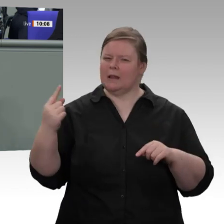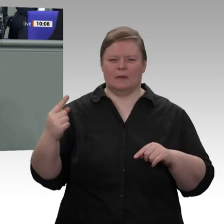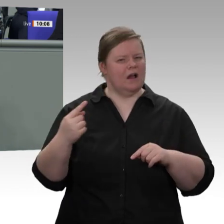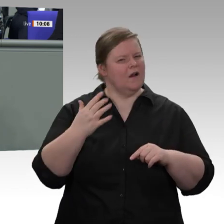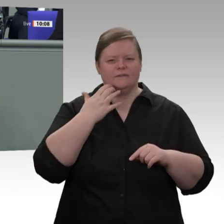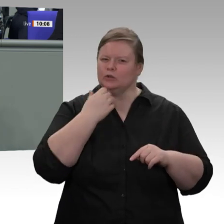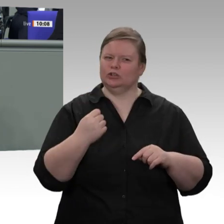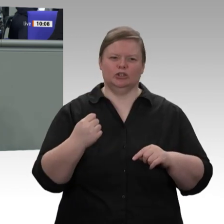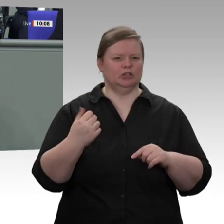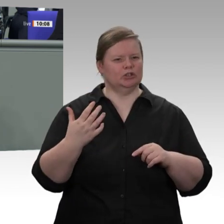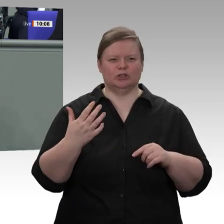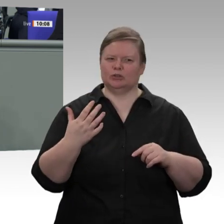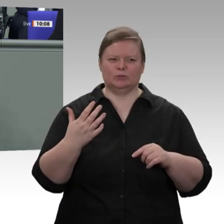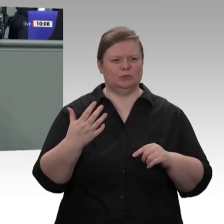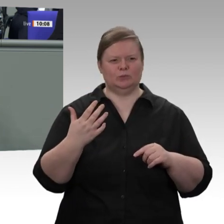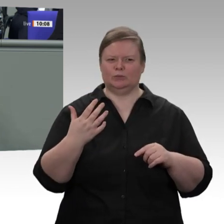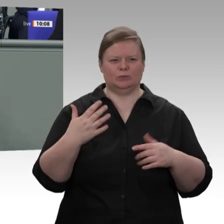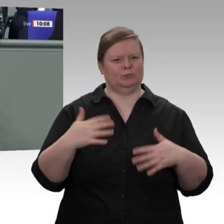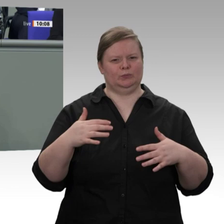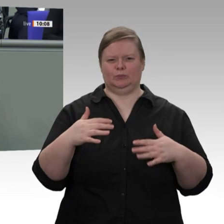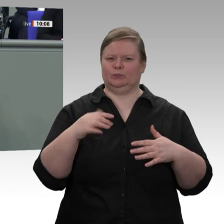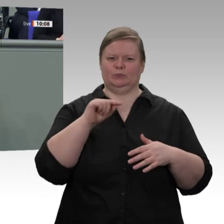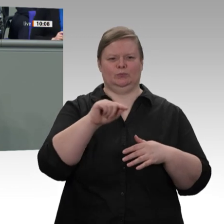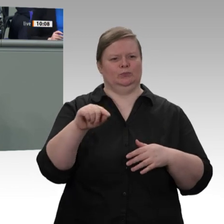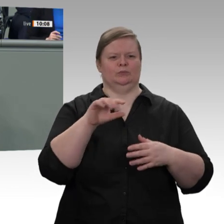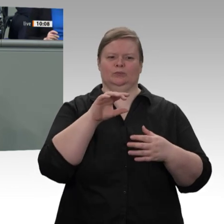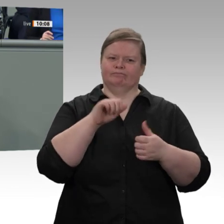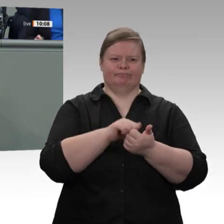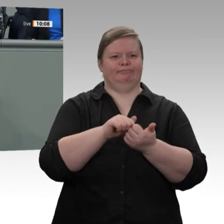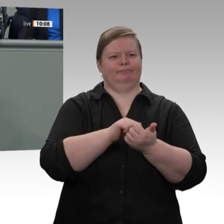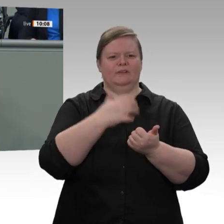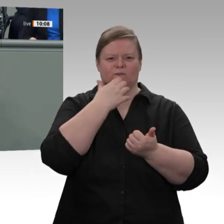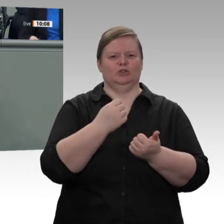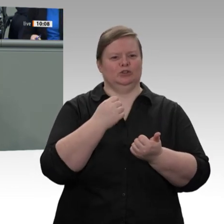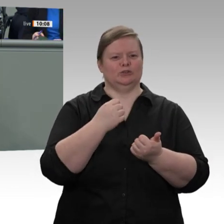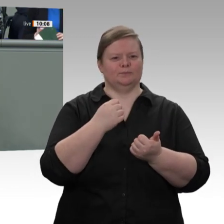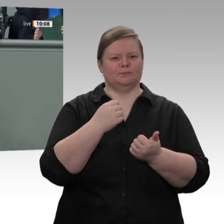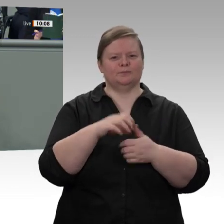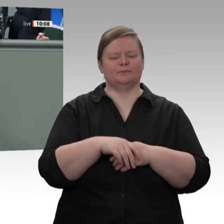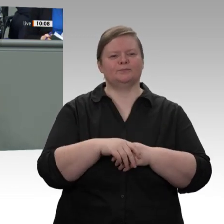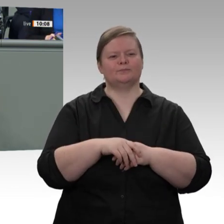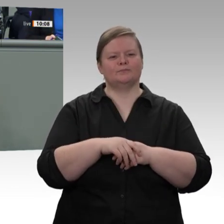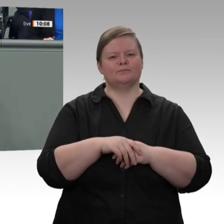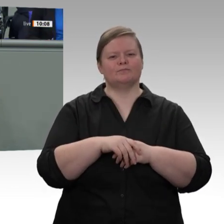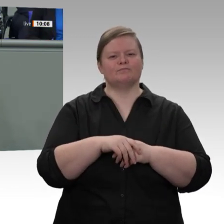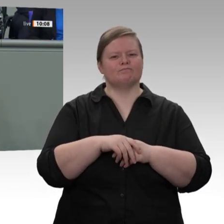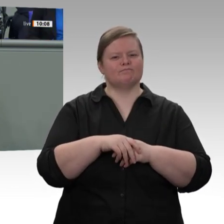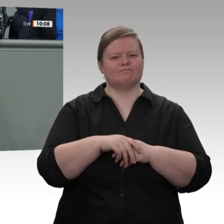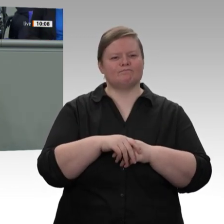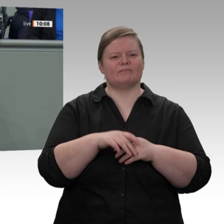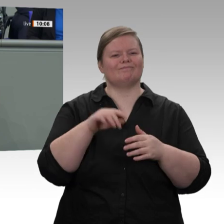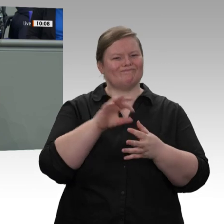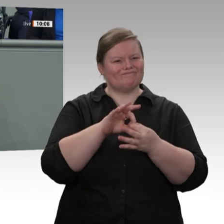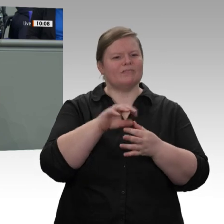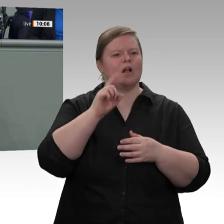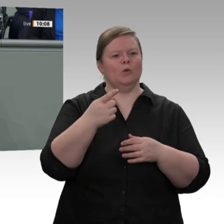Das bewaffnete Irre im Land rumlaufen ist Staatsversagen. Selbst nach einer wahnhaften Anzeige des Täters wurde nicht ermittelt wegen